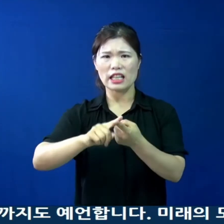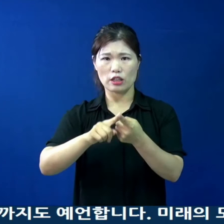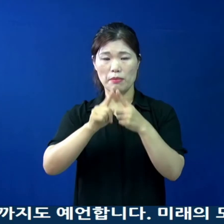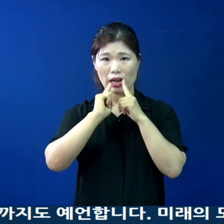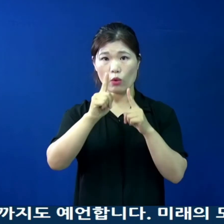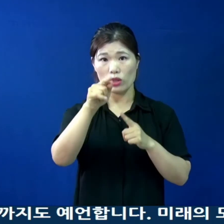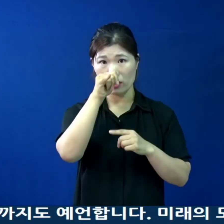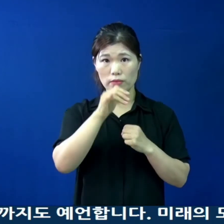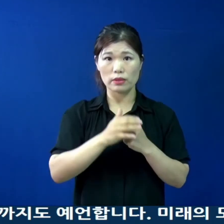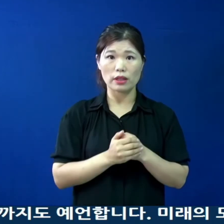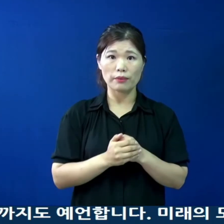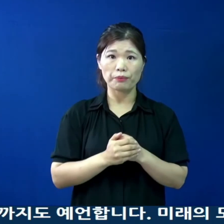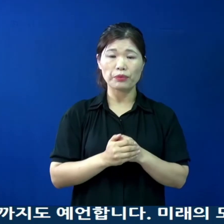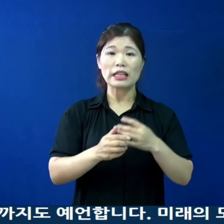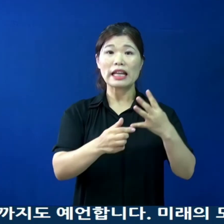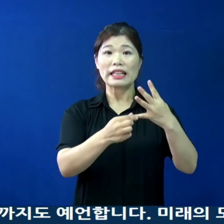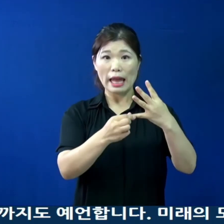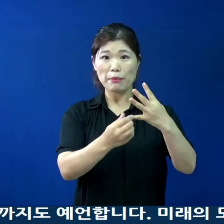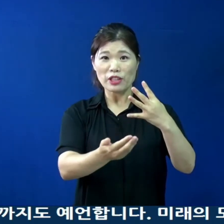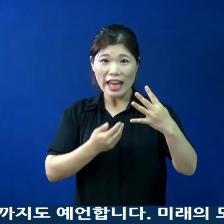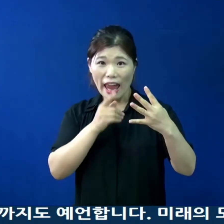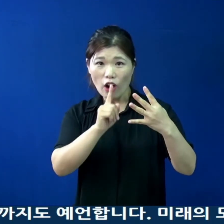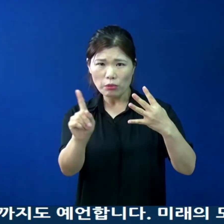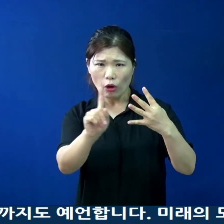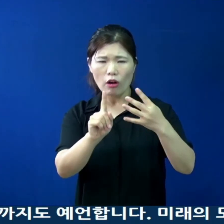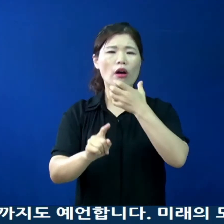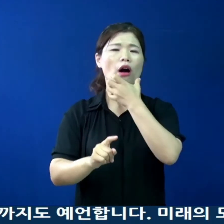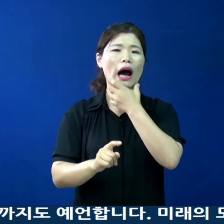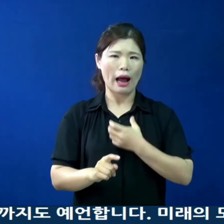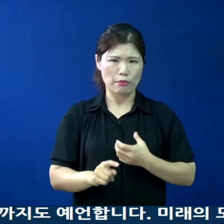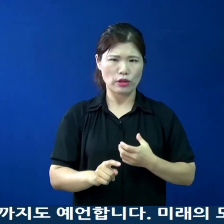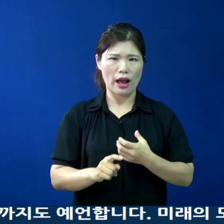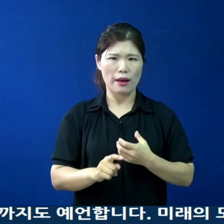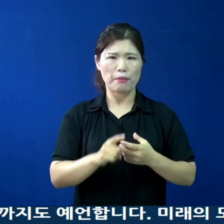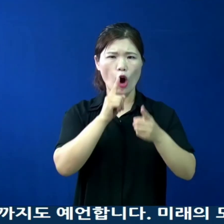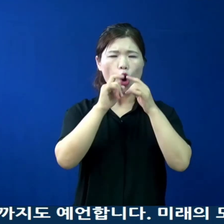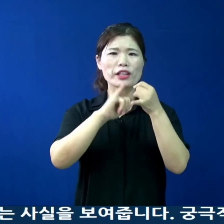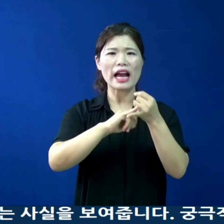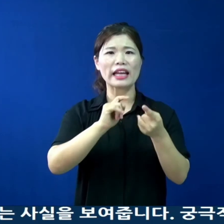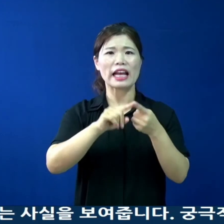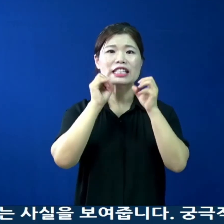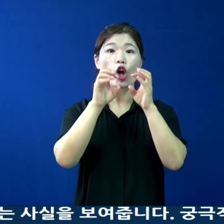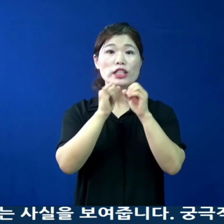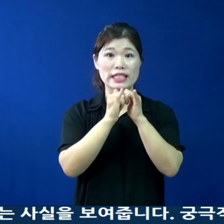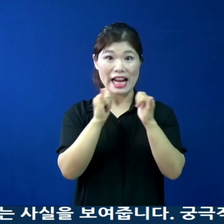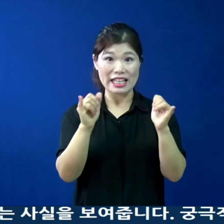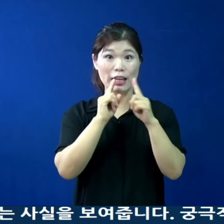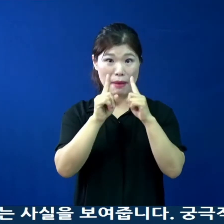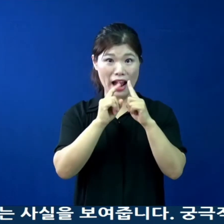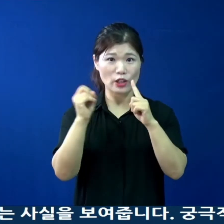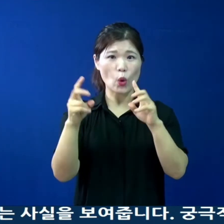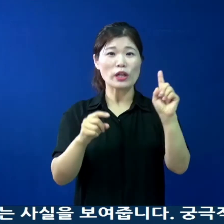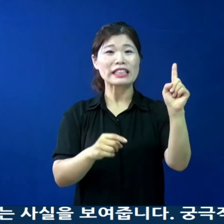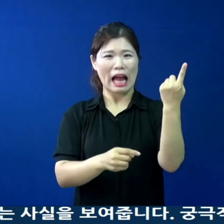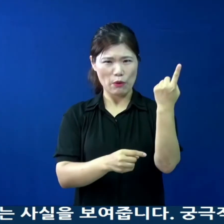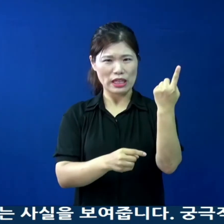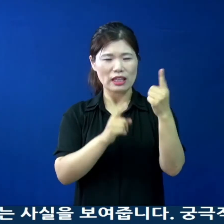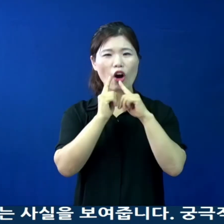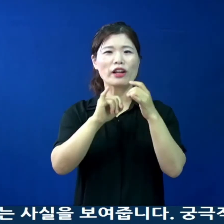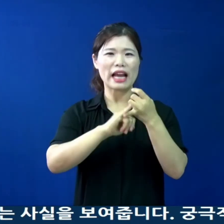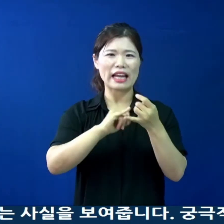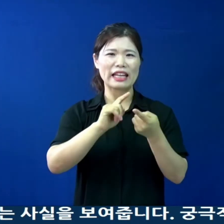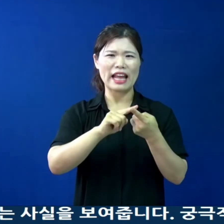됩니다. 그래서 네 번째 예언은 아브라함 언약에 대한 선지자적 표현이고 다윗 언약의 전주곡이라 할 수가